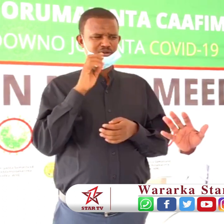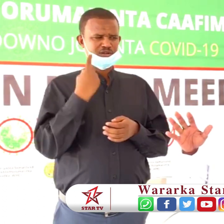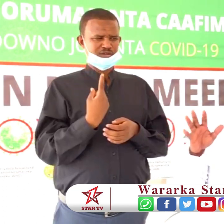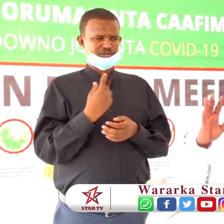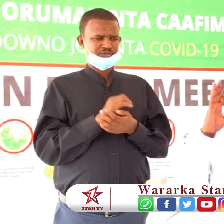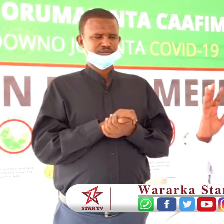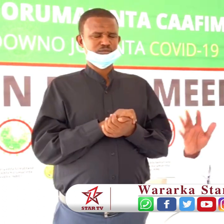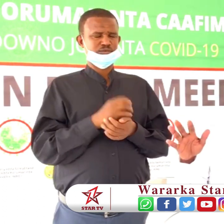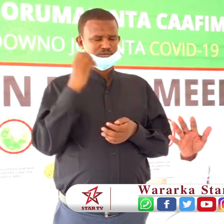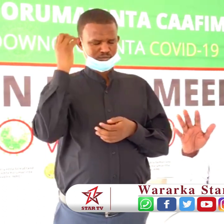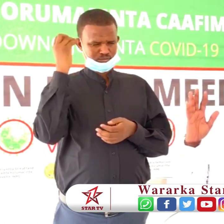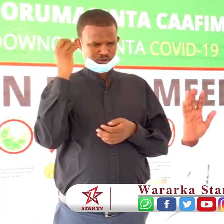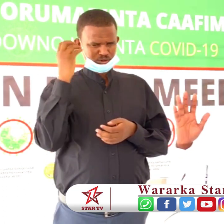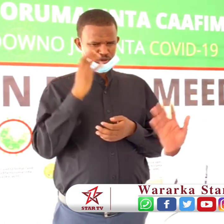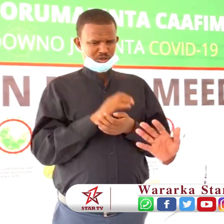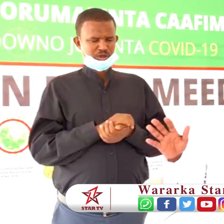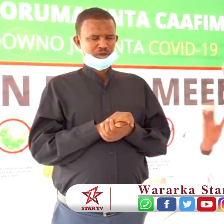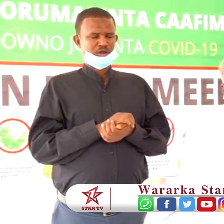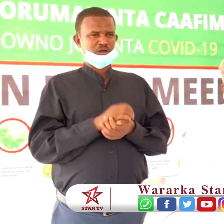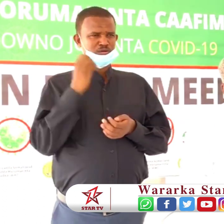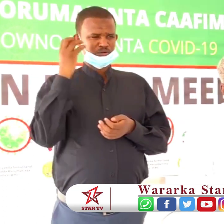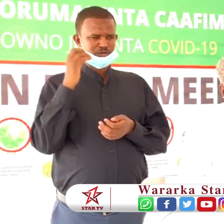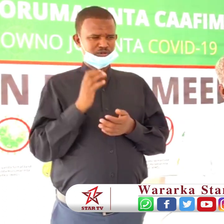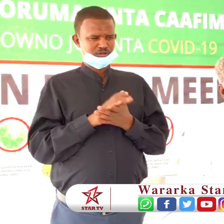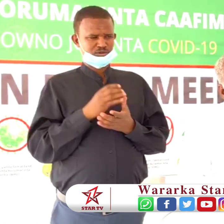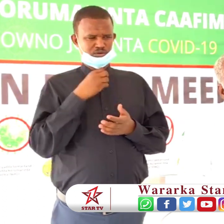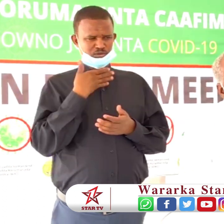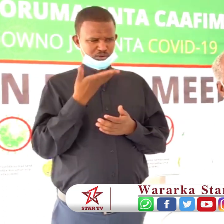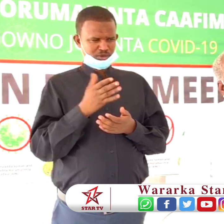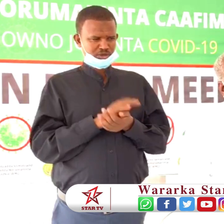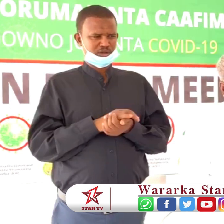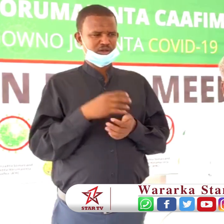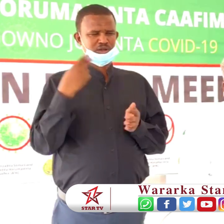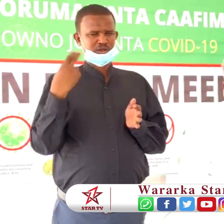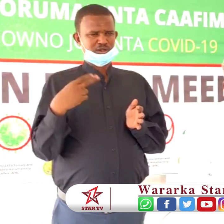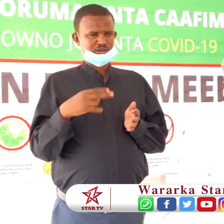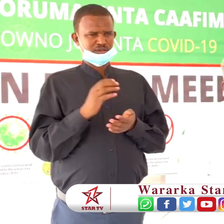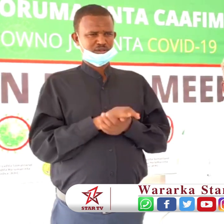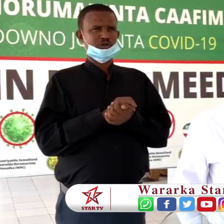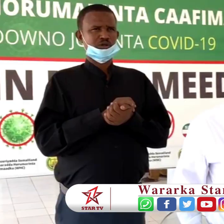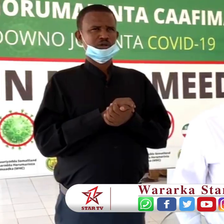Bukaankaasi dhammaantood waa 8 raga waxayna degan yihiin magaalada Hargeysa.